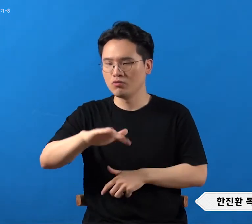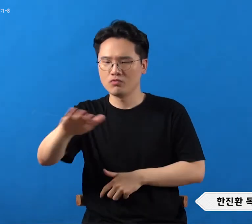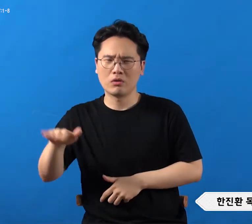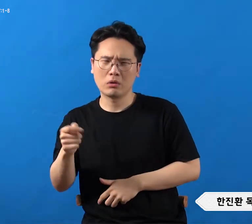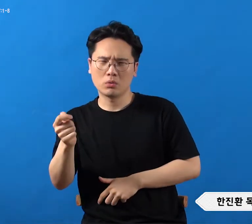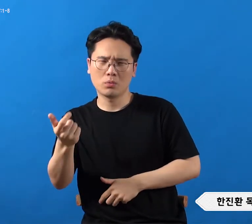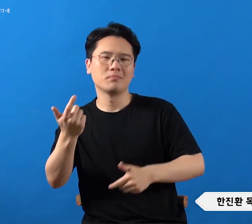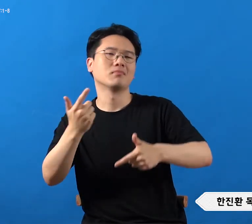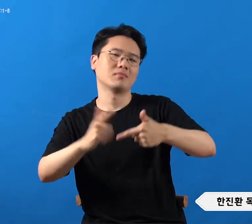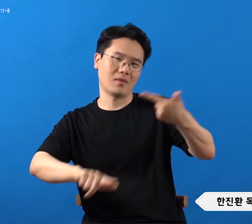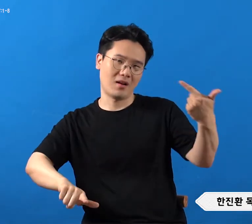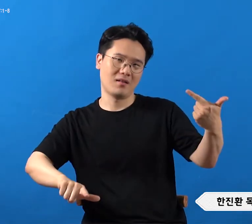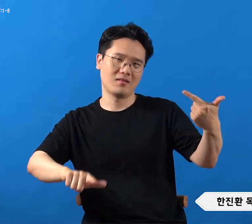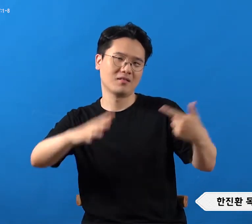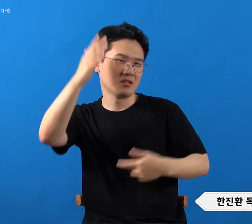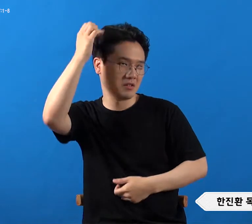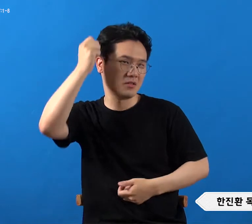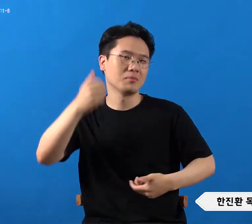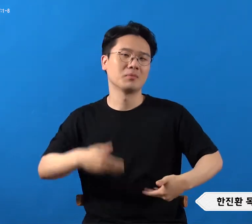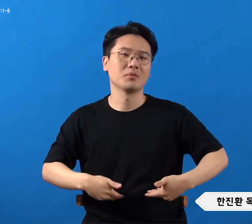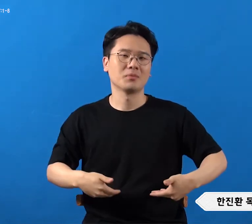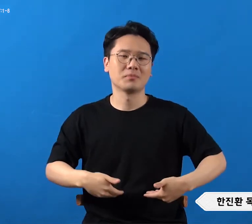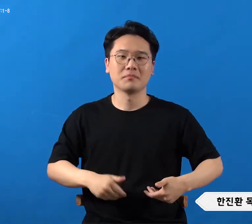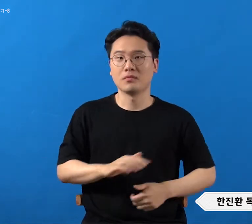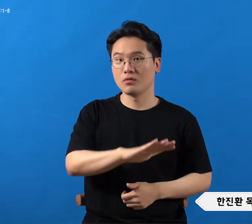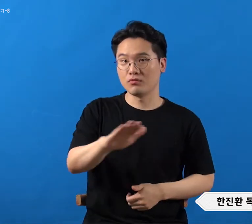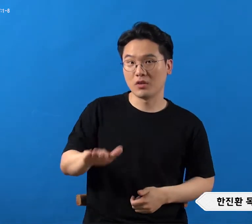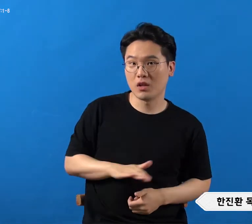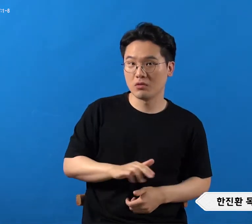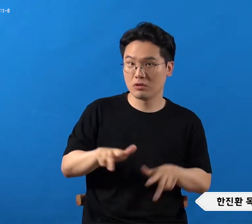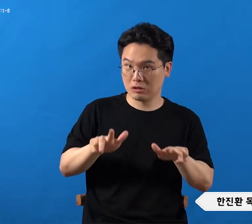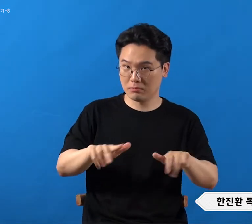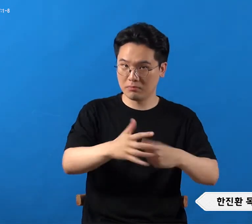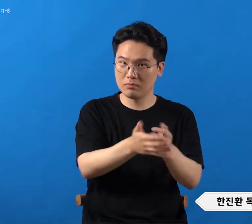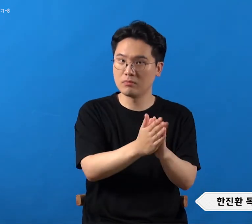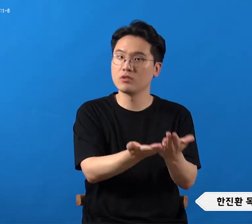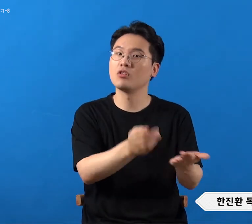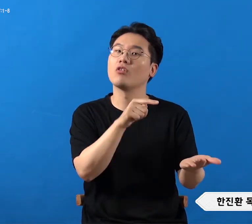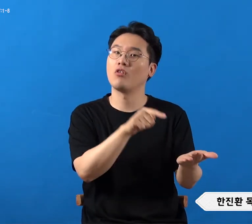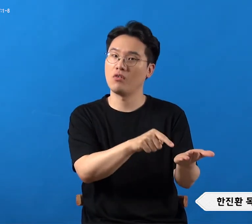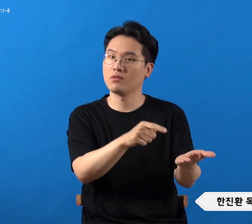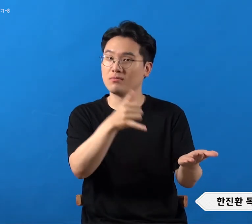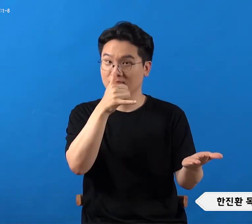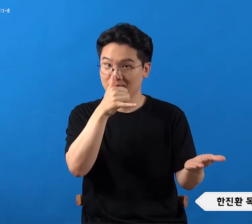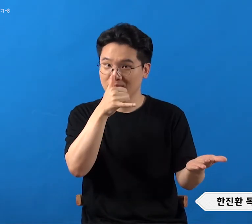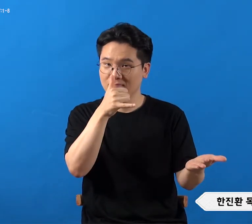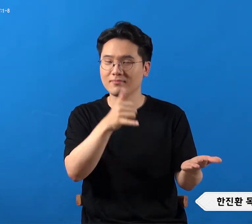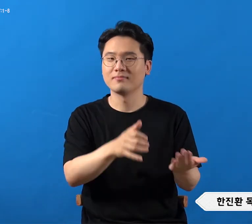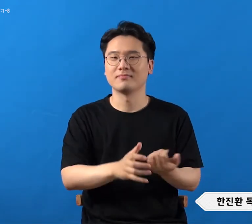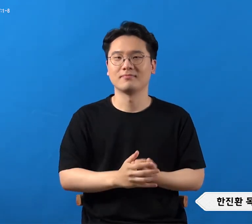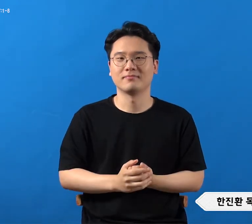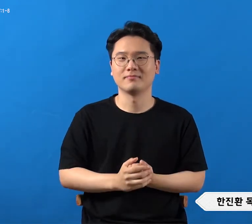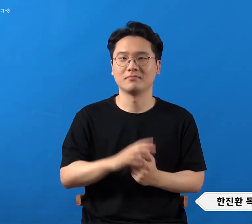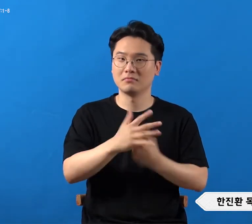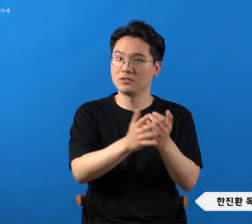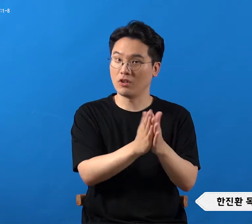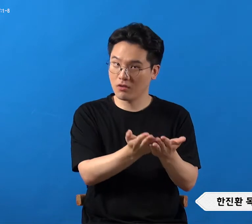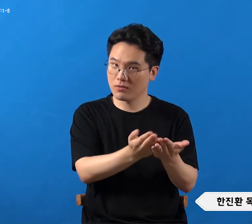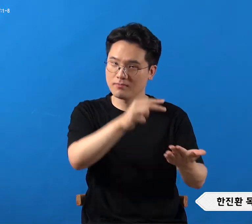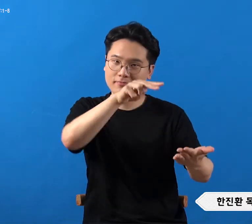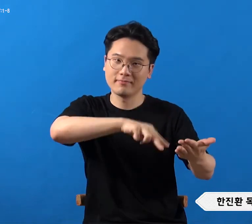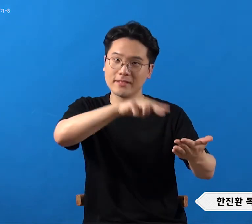기억을 해야 되겠습니다. 우리에게는 이 성경이 있지 않습니까? 성경을